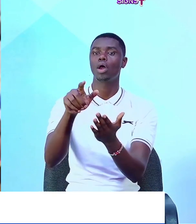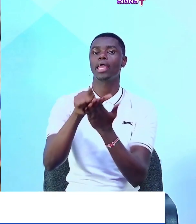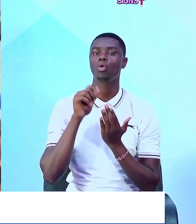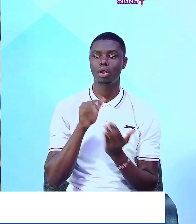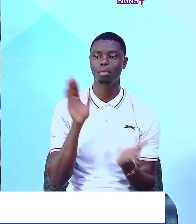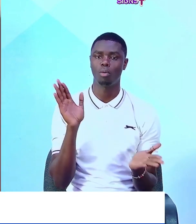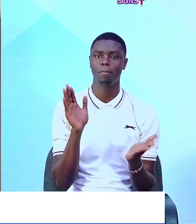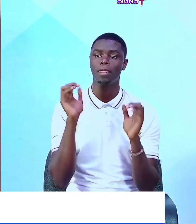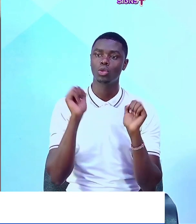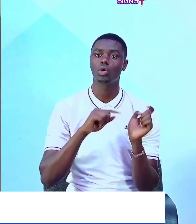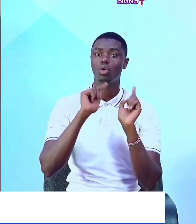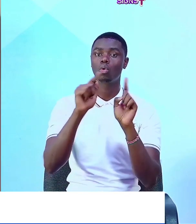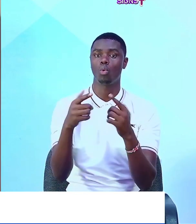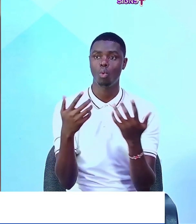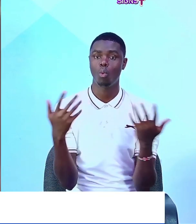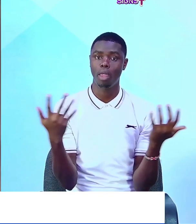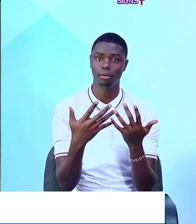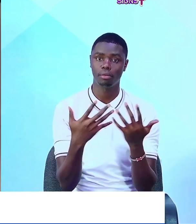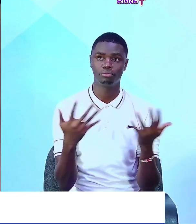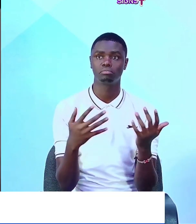Unaweza kwenda pale kwa Hustler Fund.